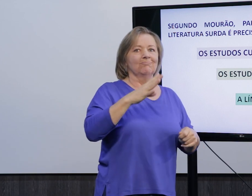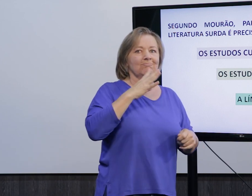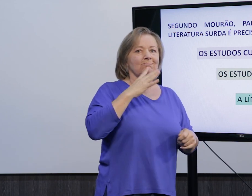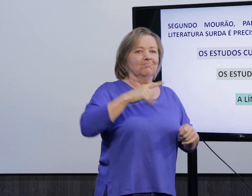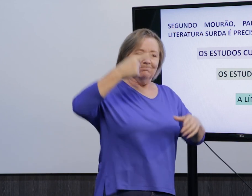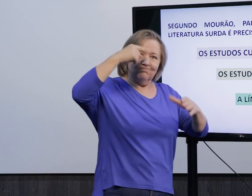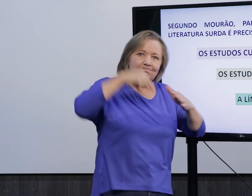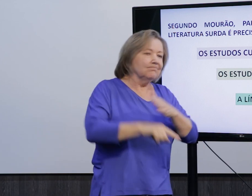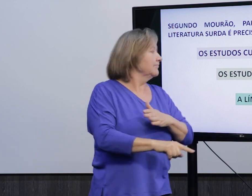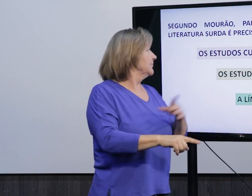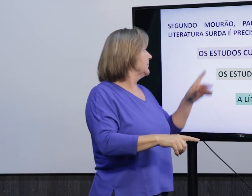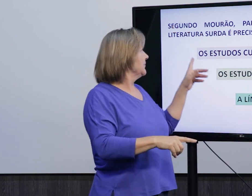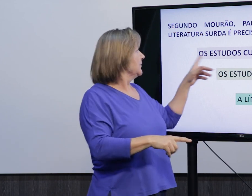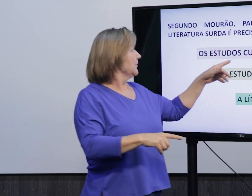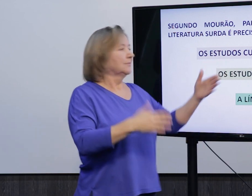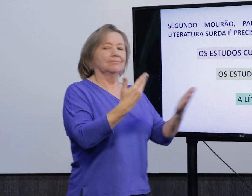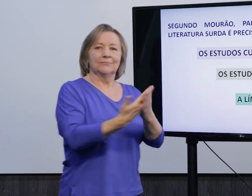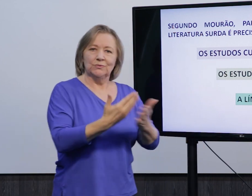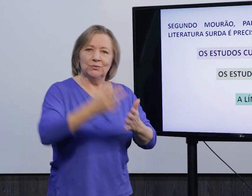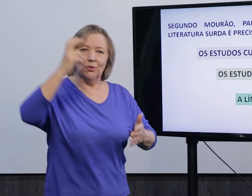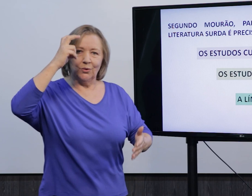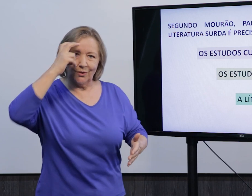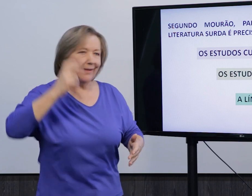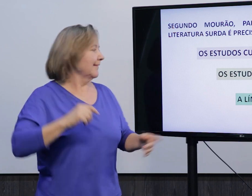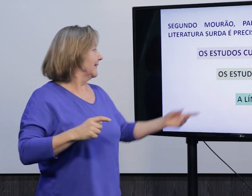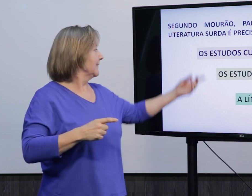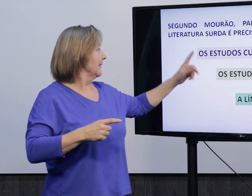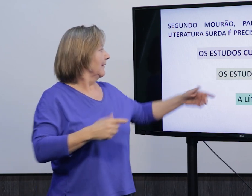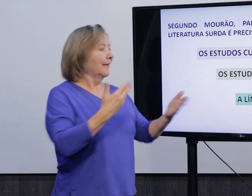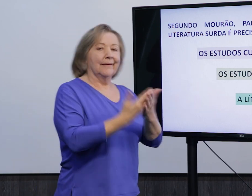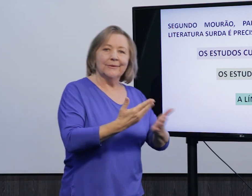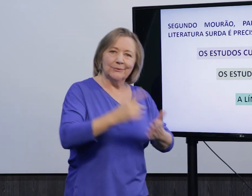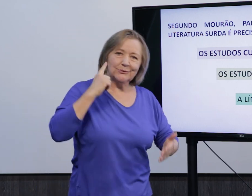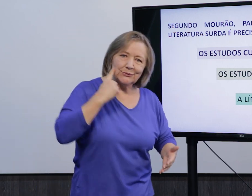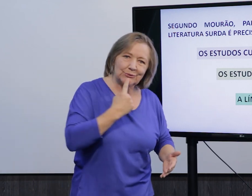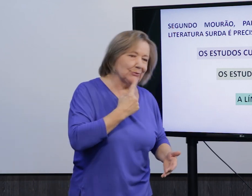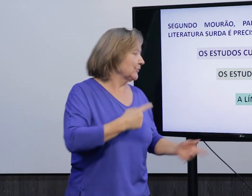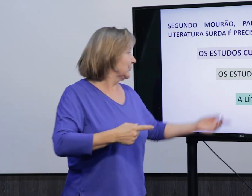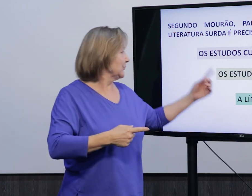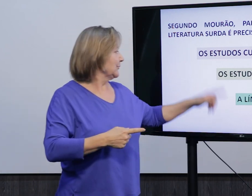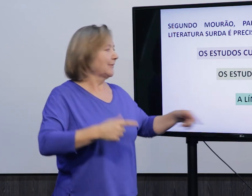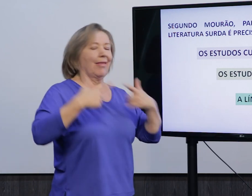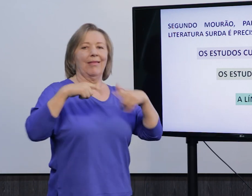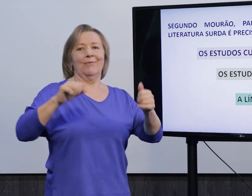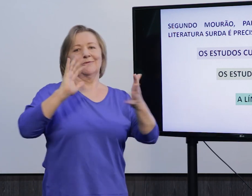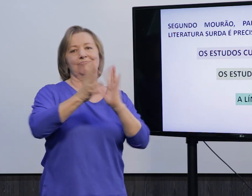conhecer é de forma profunda né esses aspectos dos estudos culturais os estudos e a língua de